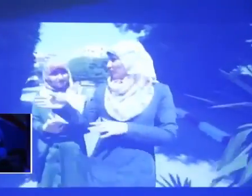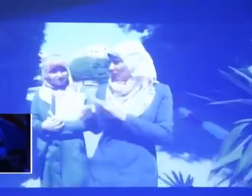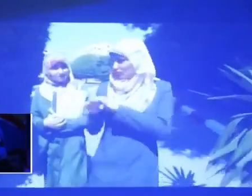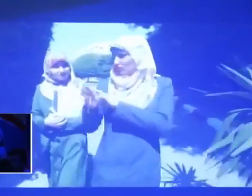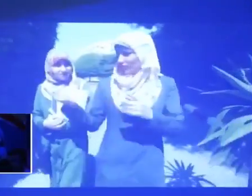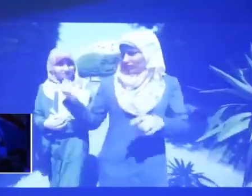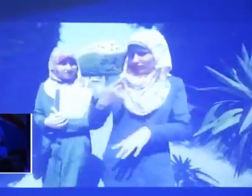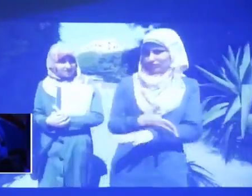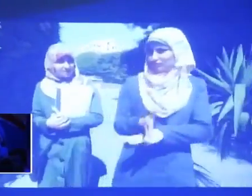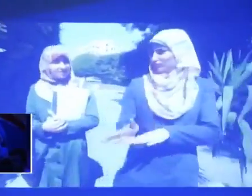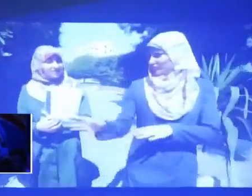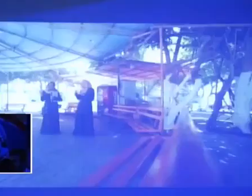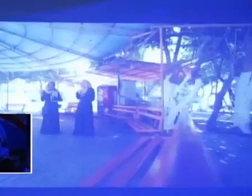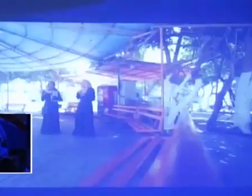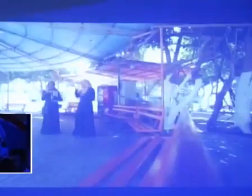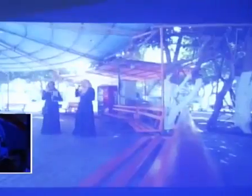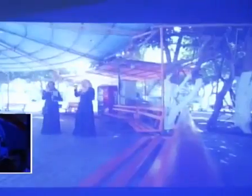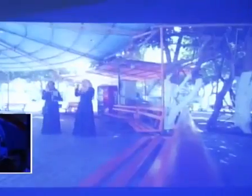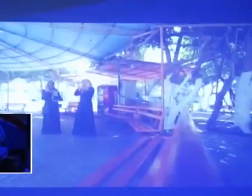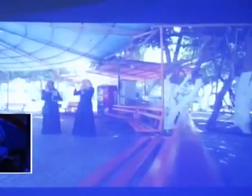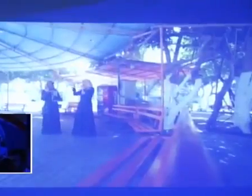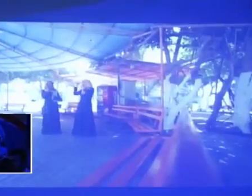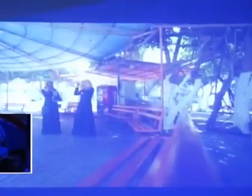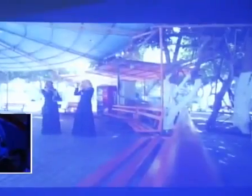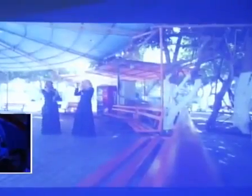فيش، قعدنا في البيت وما كملناش دراسة